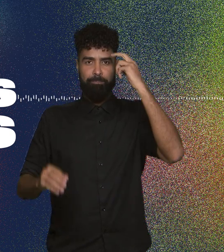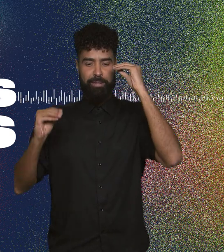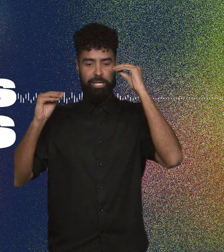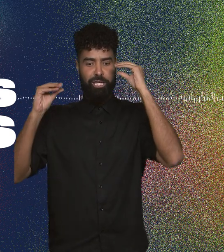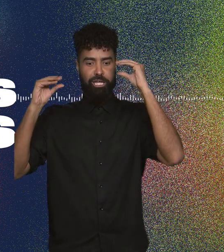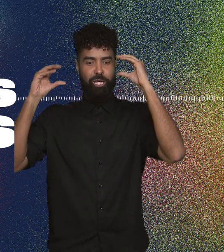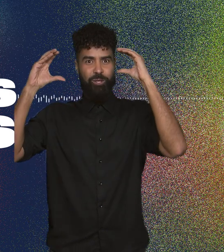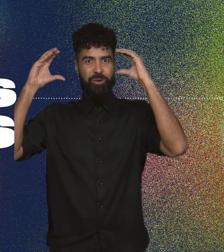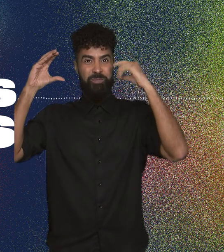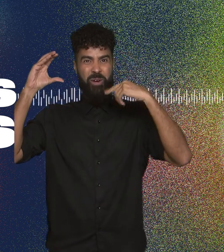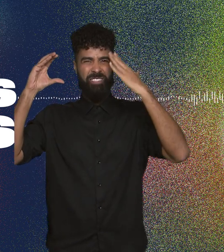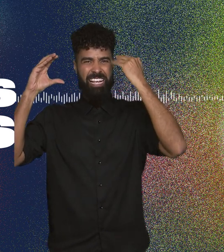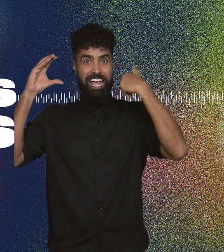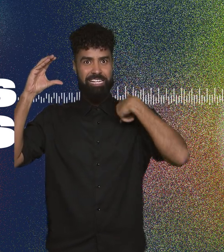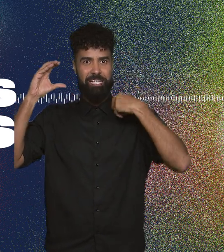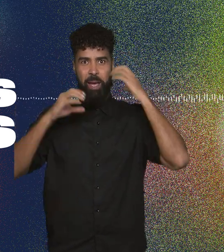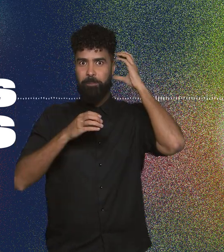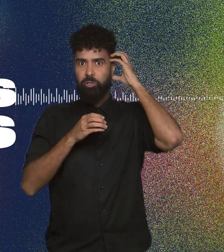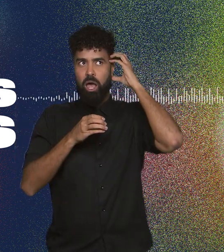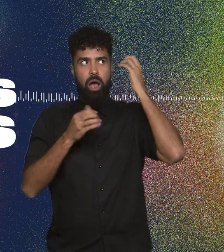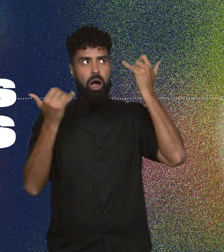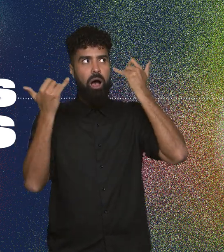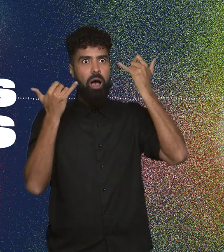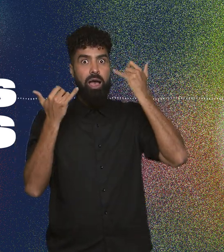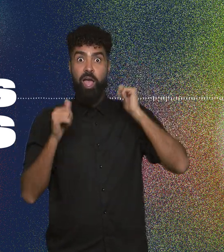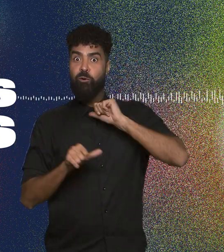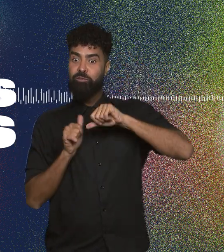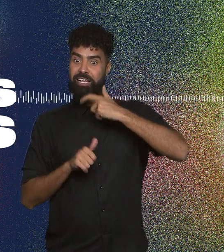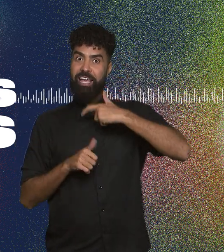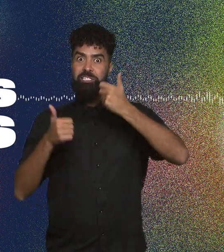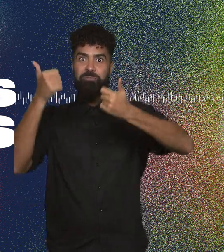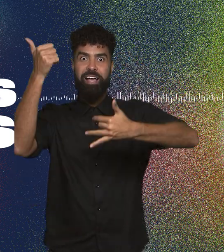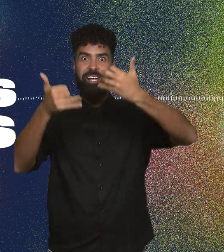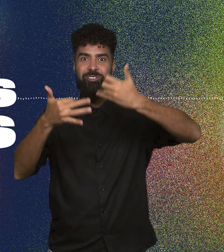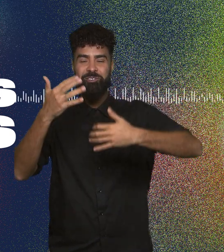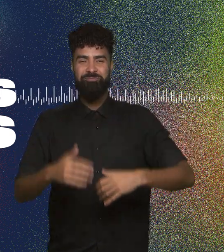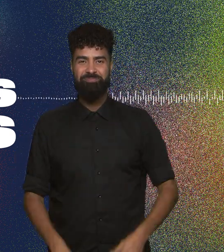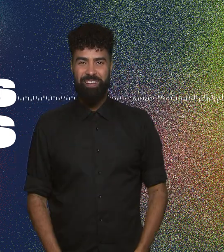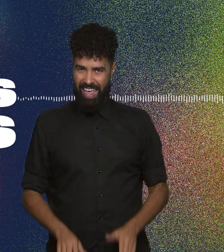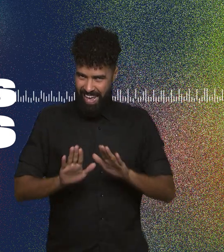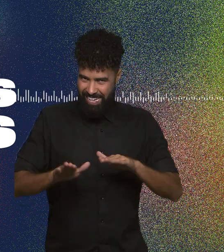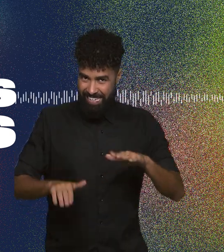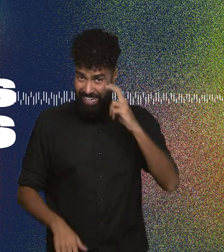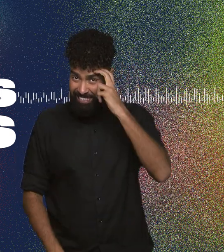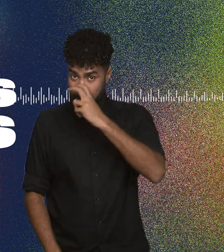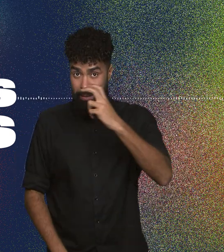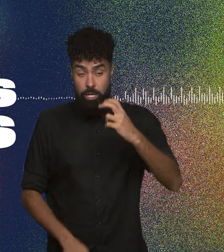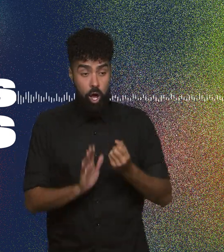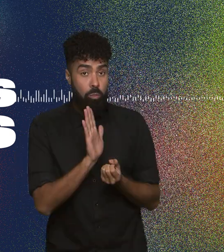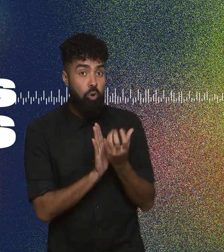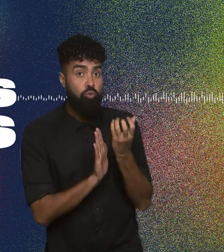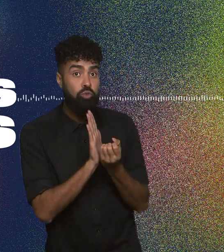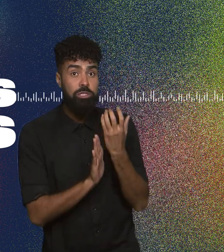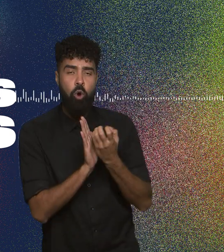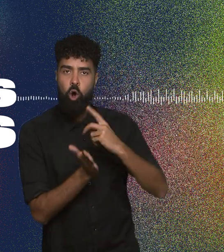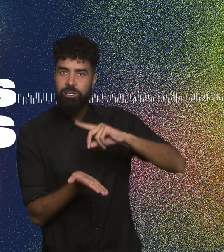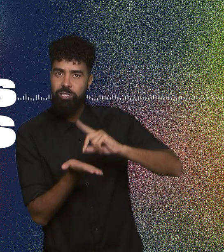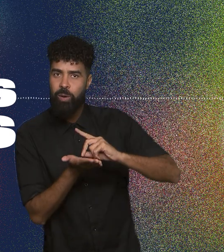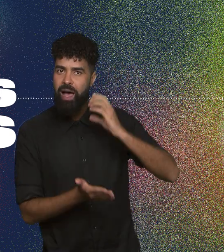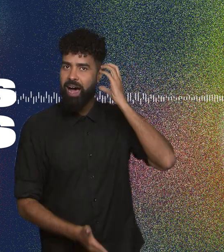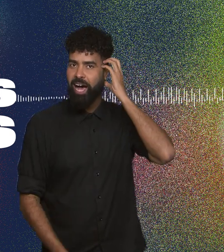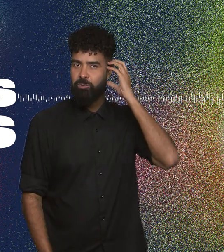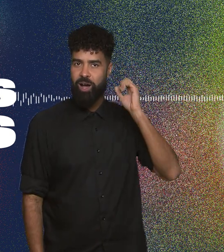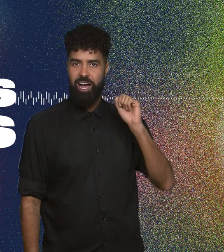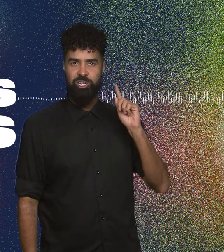participar deste podcast, que até virei o explicador. Crianças Sabidas é uma produção original da Rádio Agência